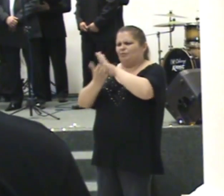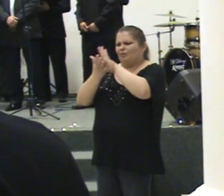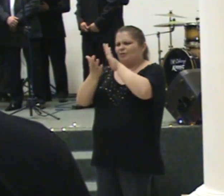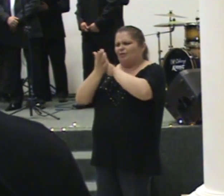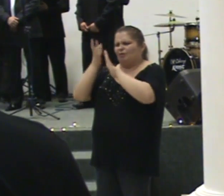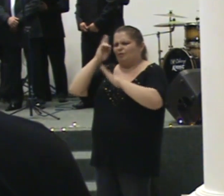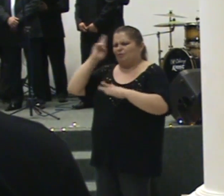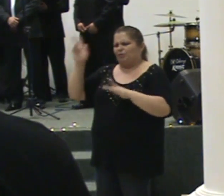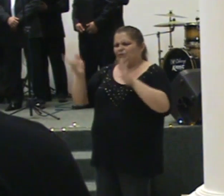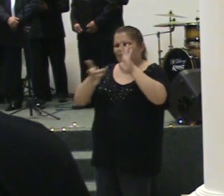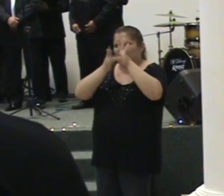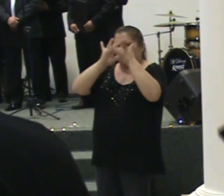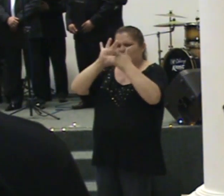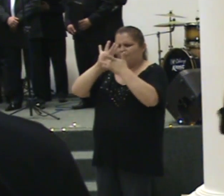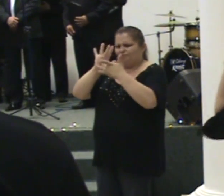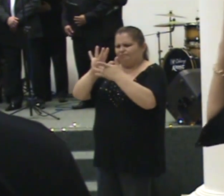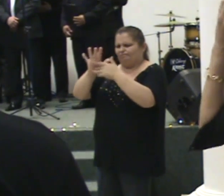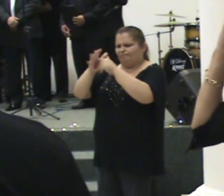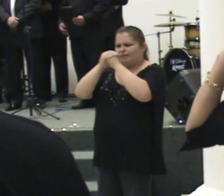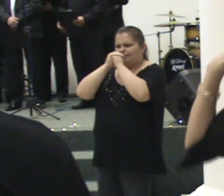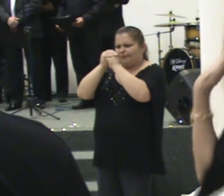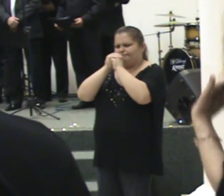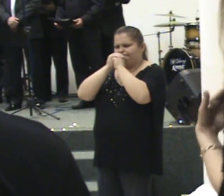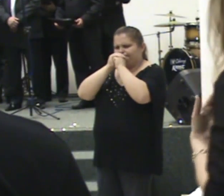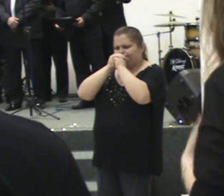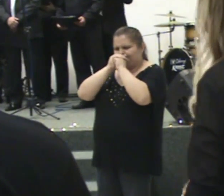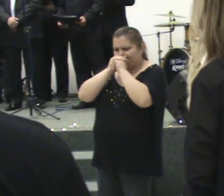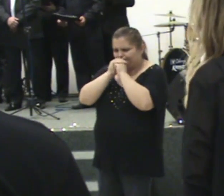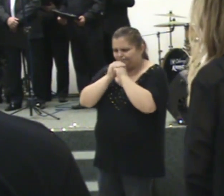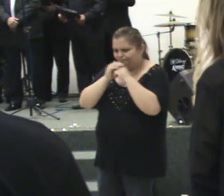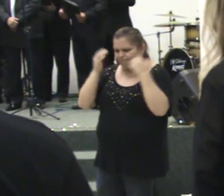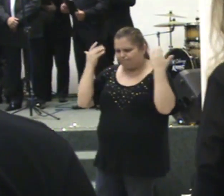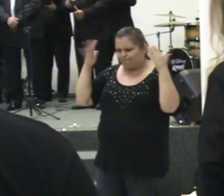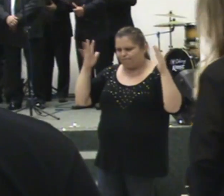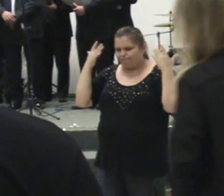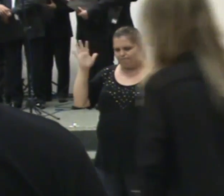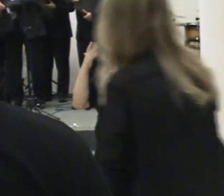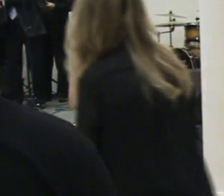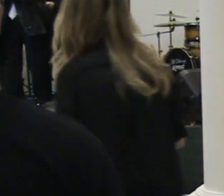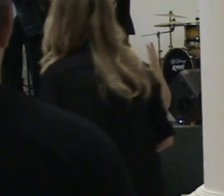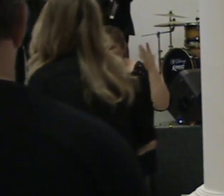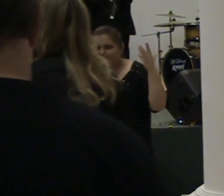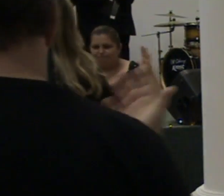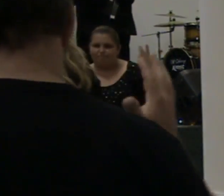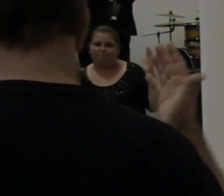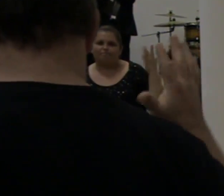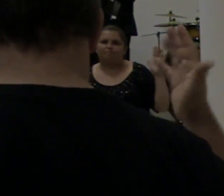Senhor em nome de Jesus. Amém, amém. Vamos dar uma salva de palmas para o Senhor.